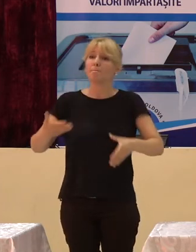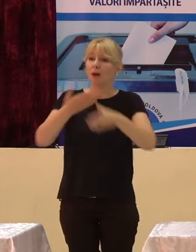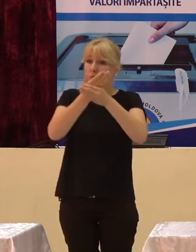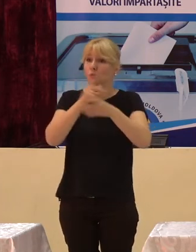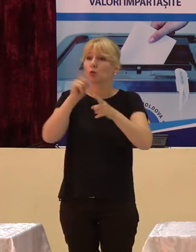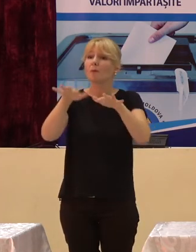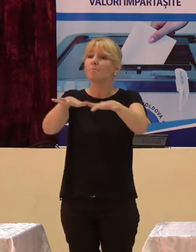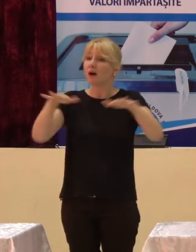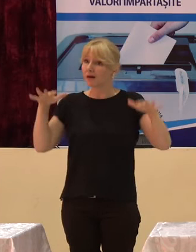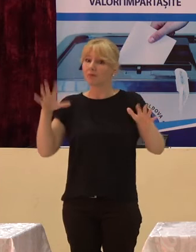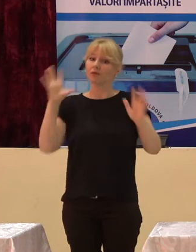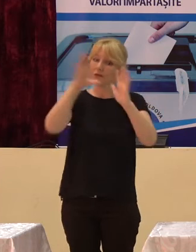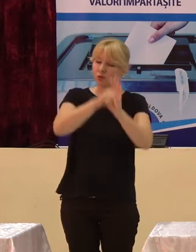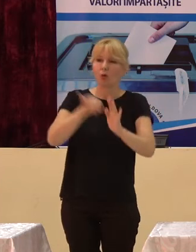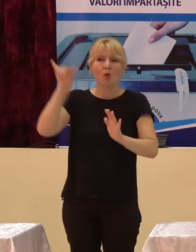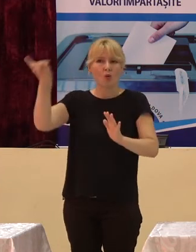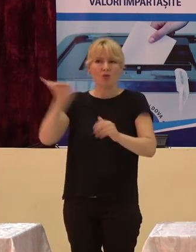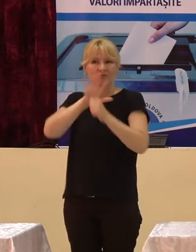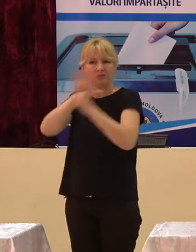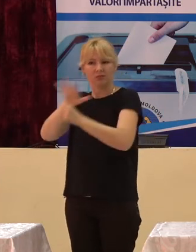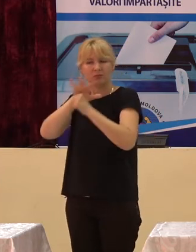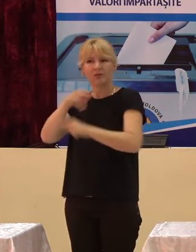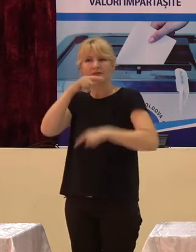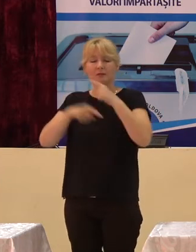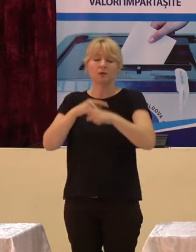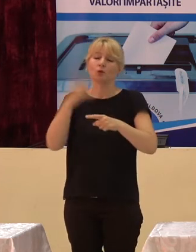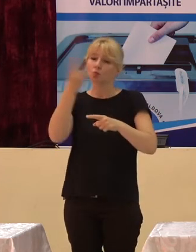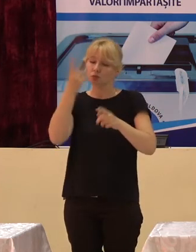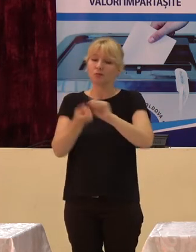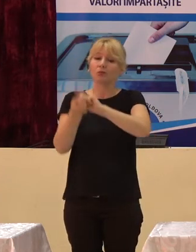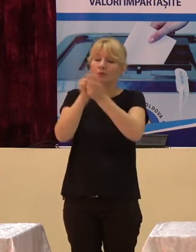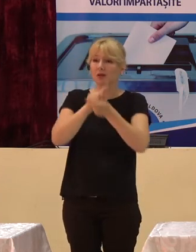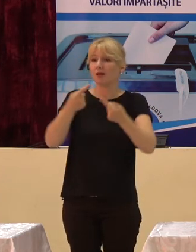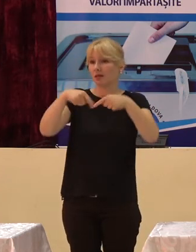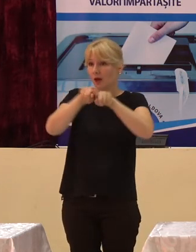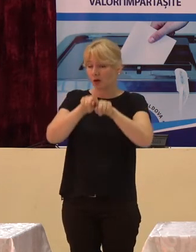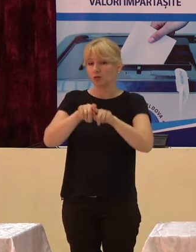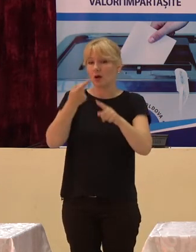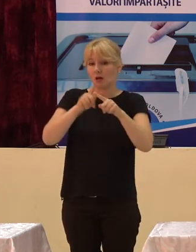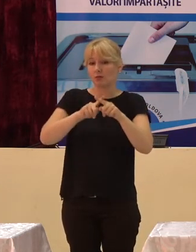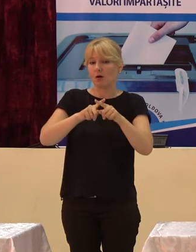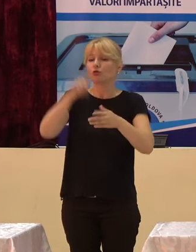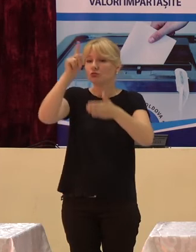au acces din cauza pragului discriminatoriu, și acest lucru se referă și la persoane cu dizabilități. Noi trebuie să